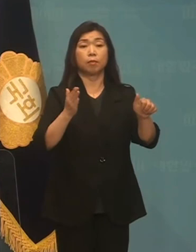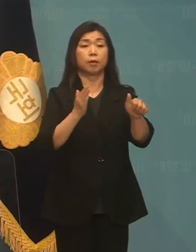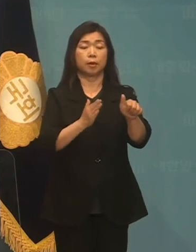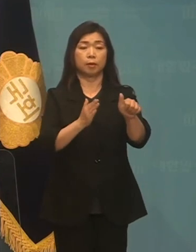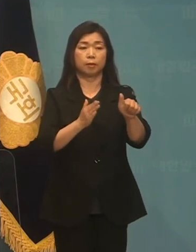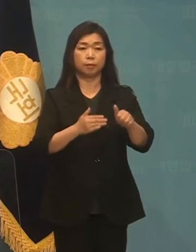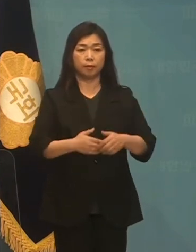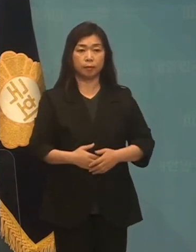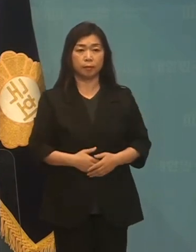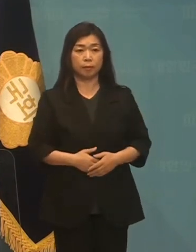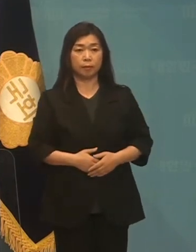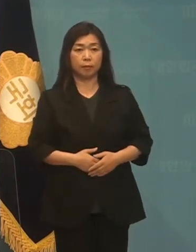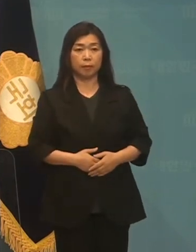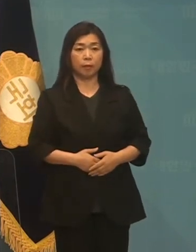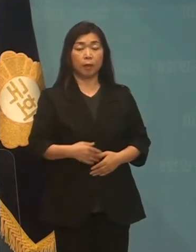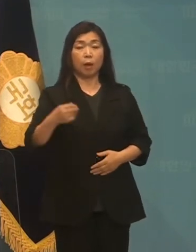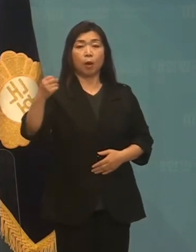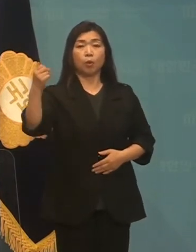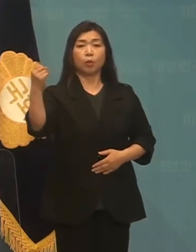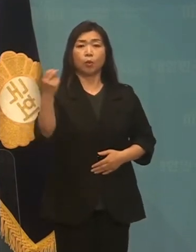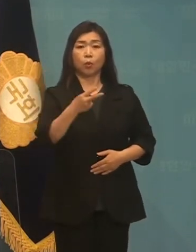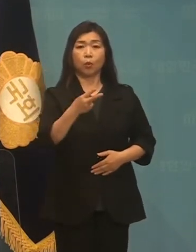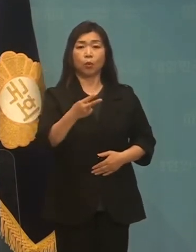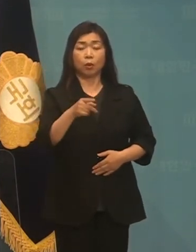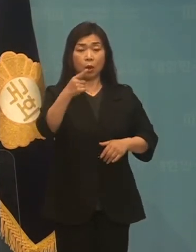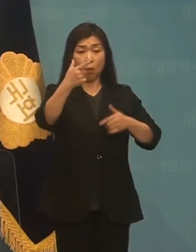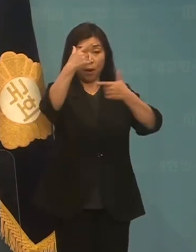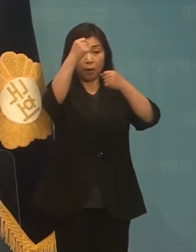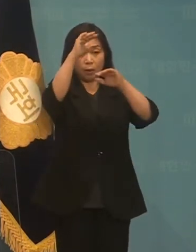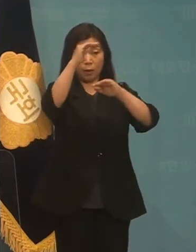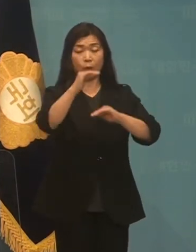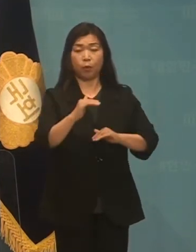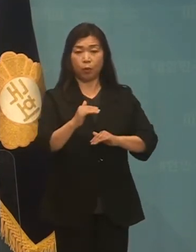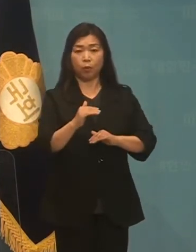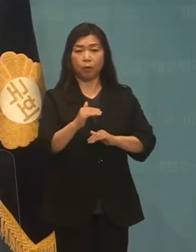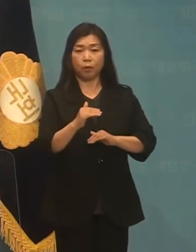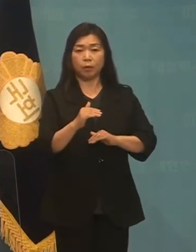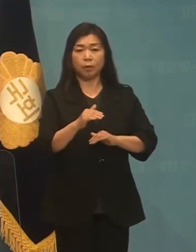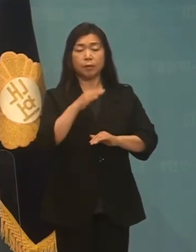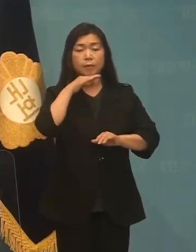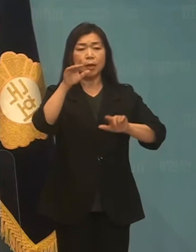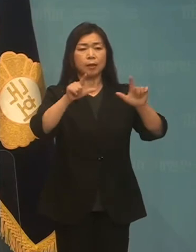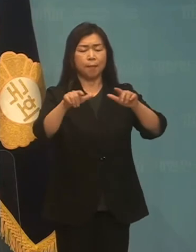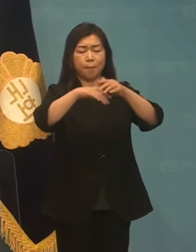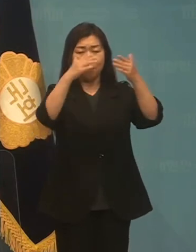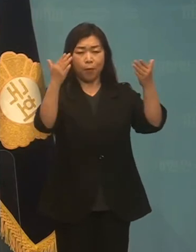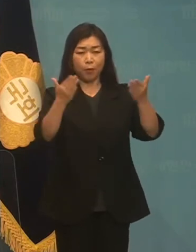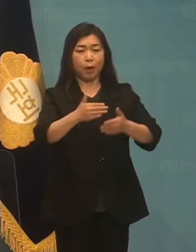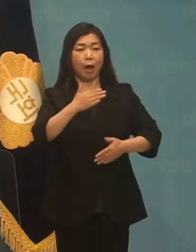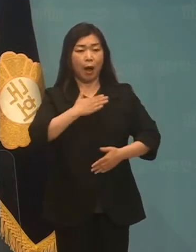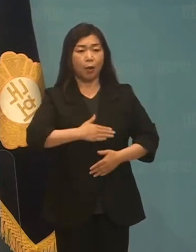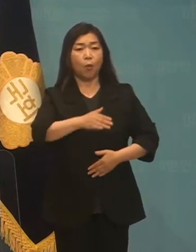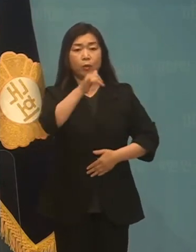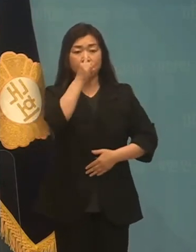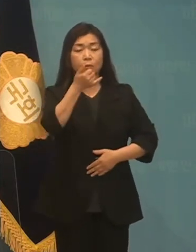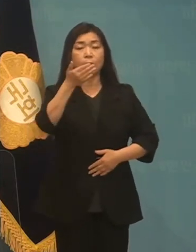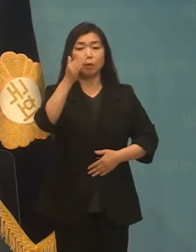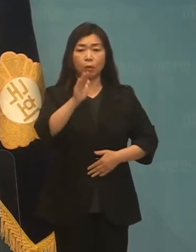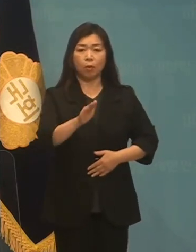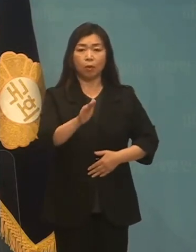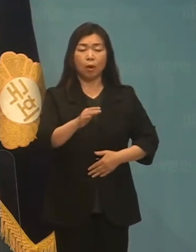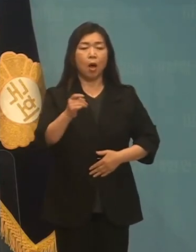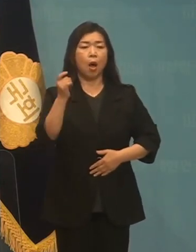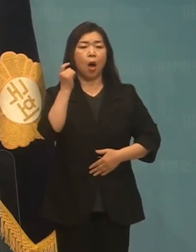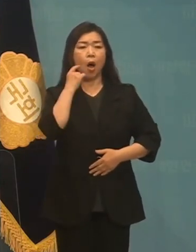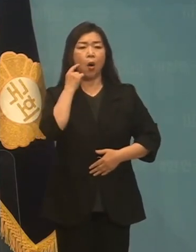주기 바랍니다. 아울러 이런 정황 사실을 모두 알고 있음에도